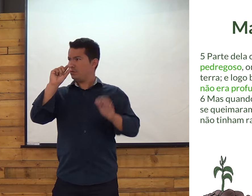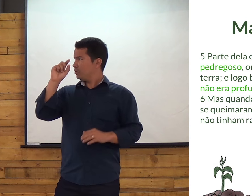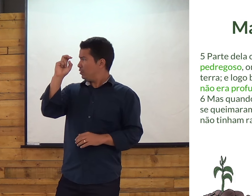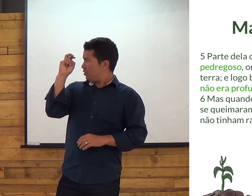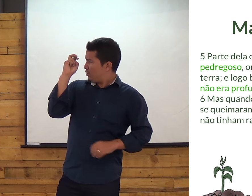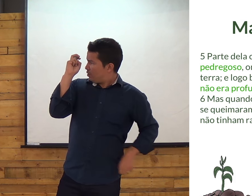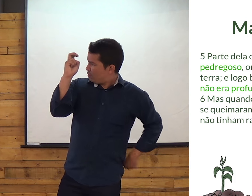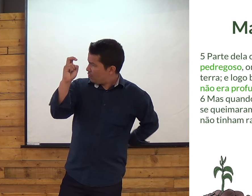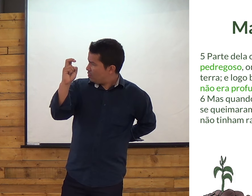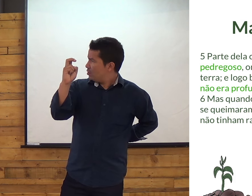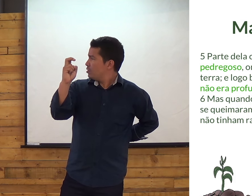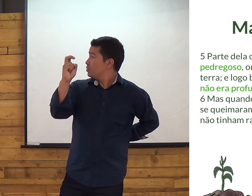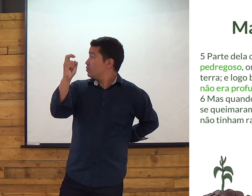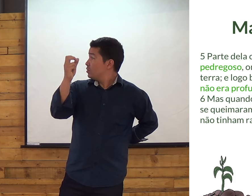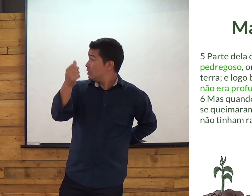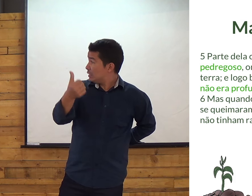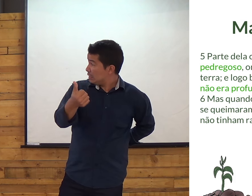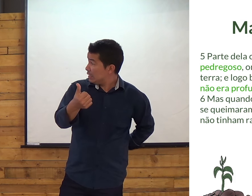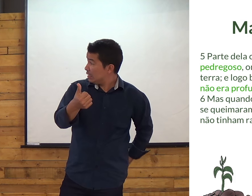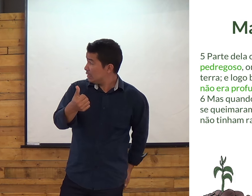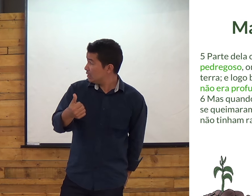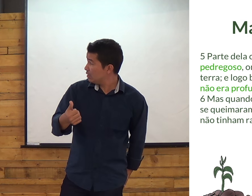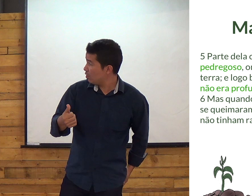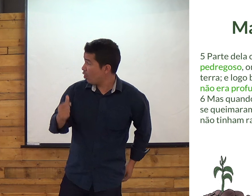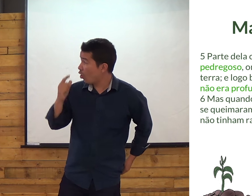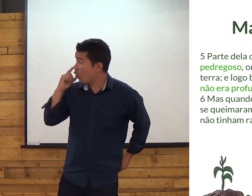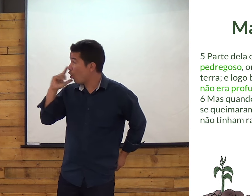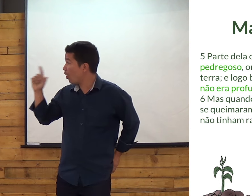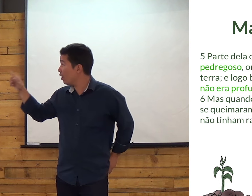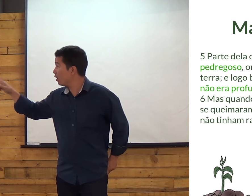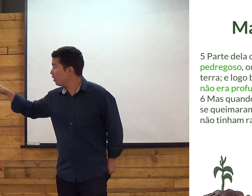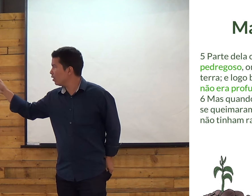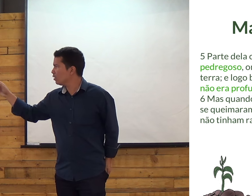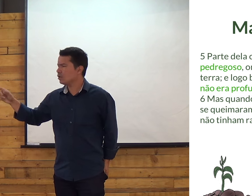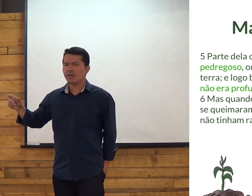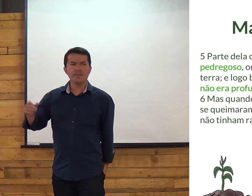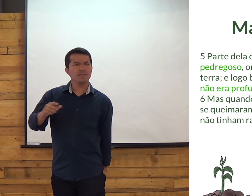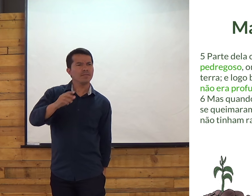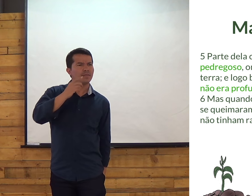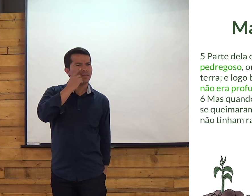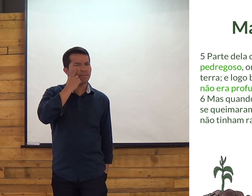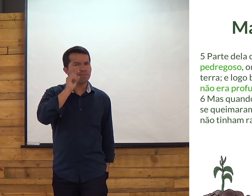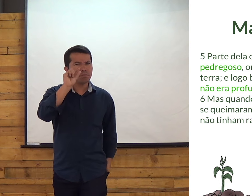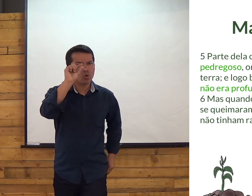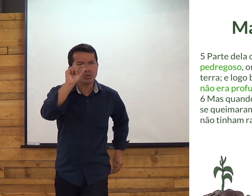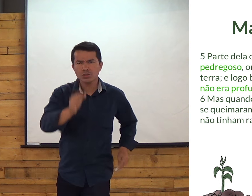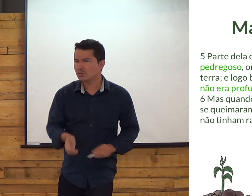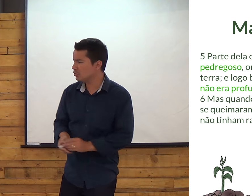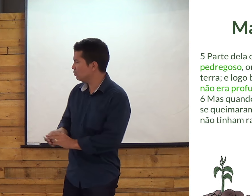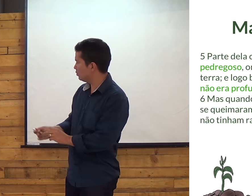Também, no versículo 5 e 6, diz lá: veja,